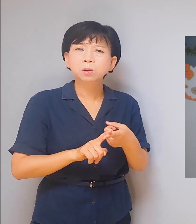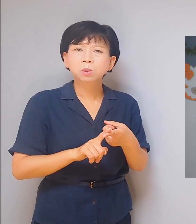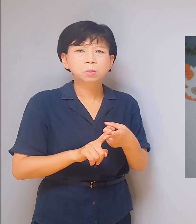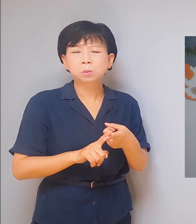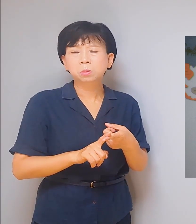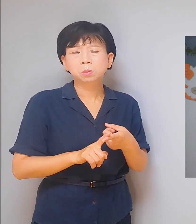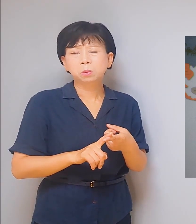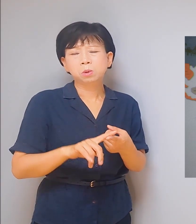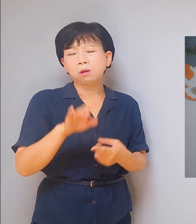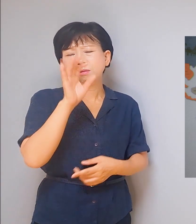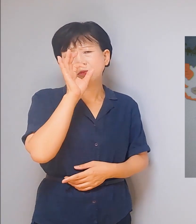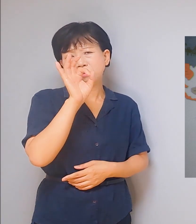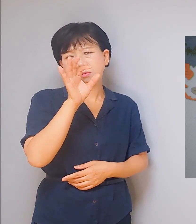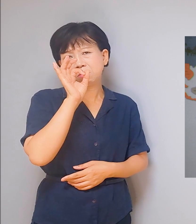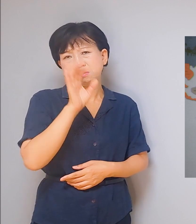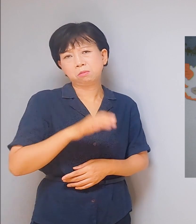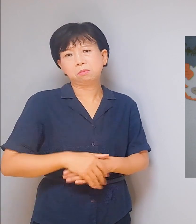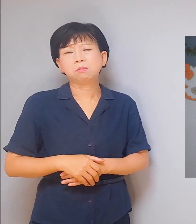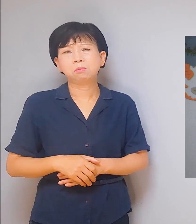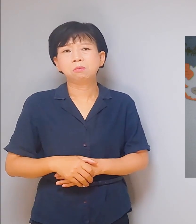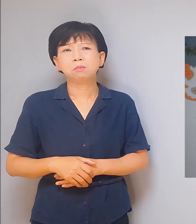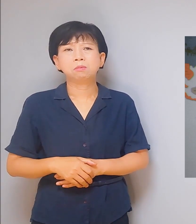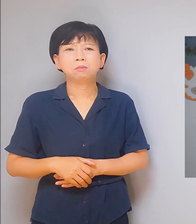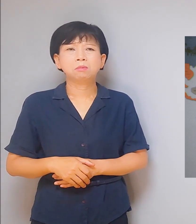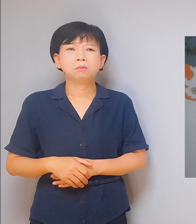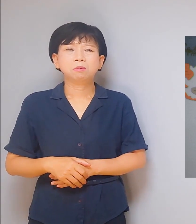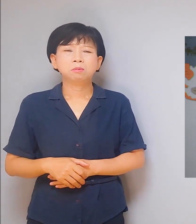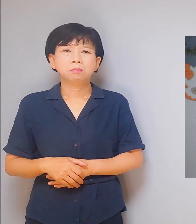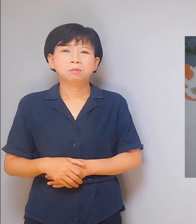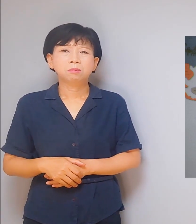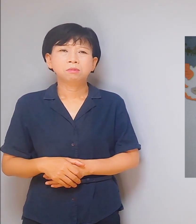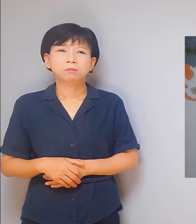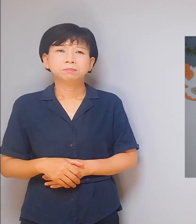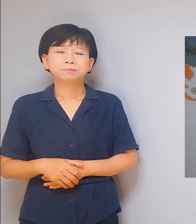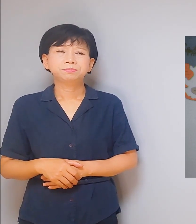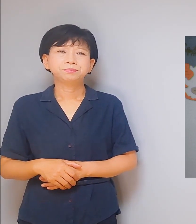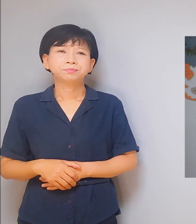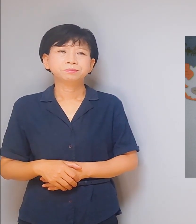되는 게 없다. 이게 어찌 보면